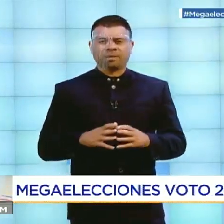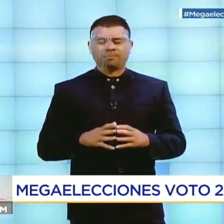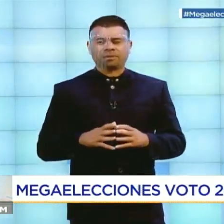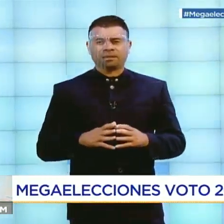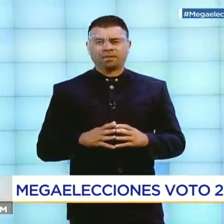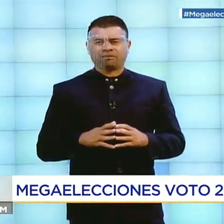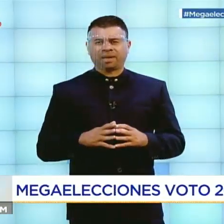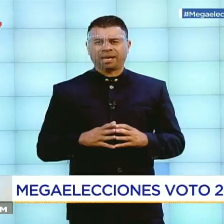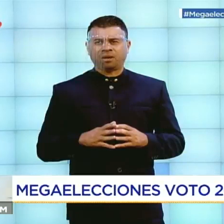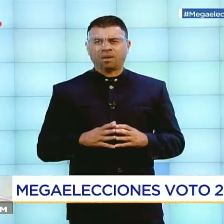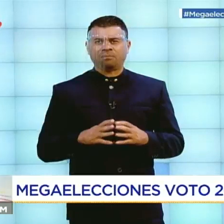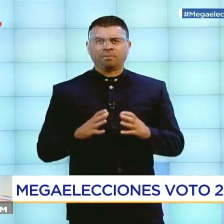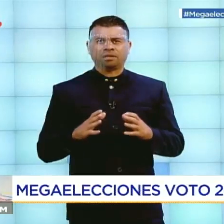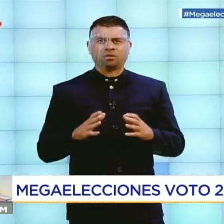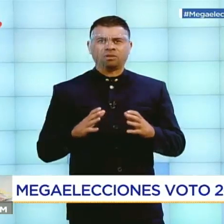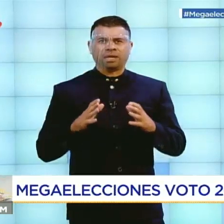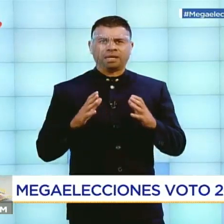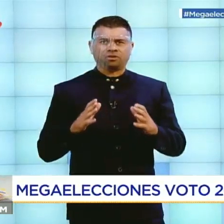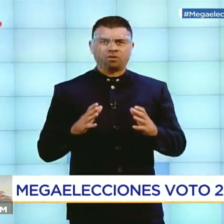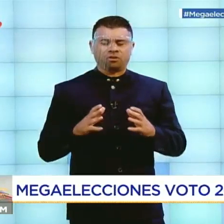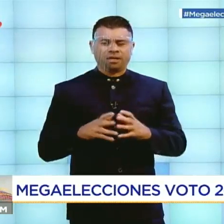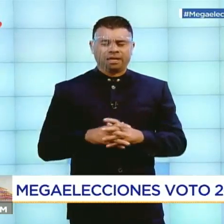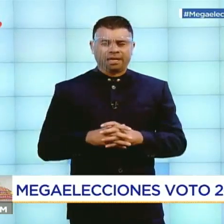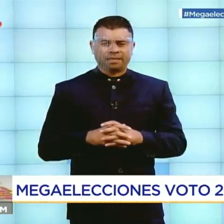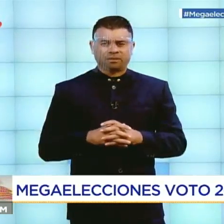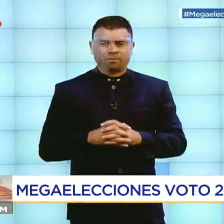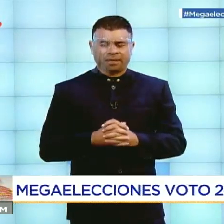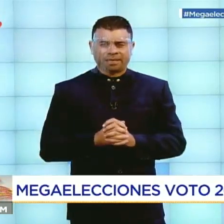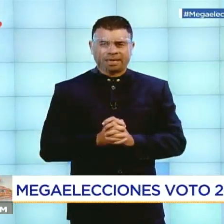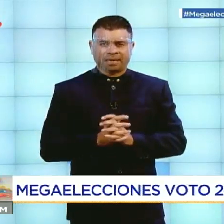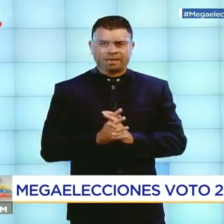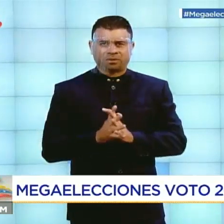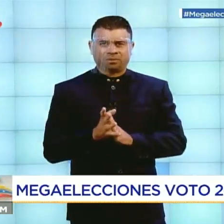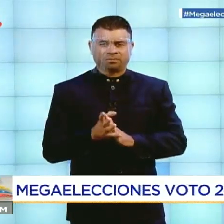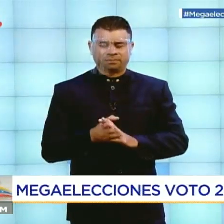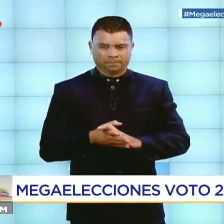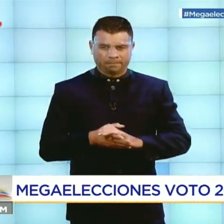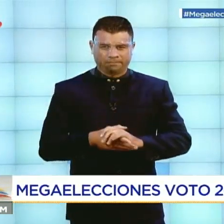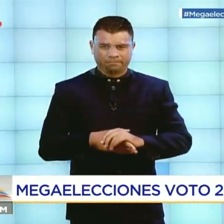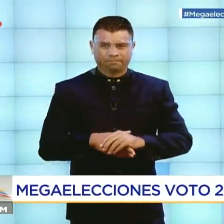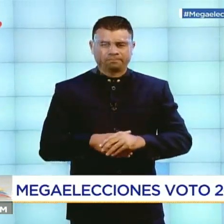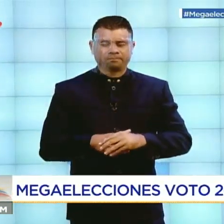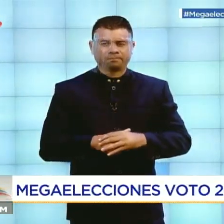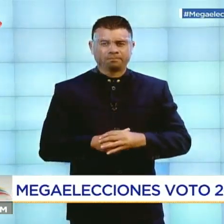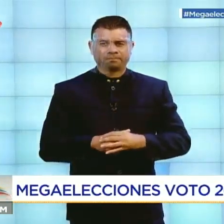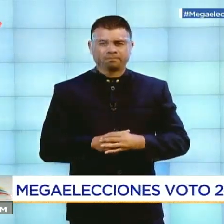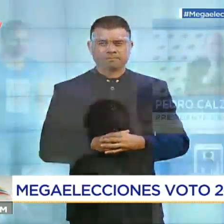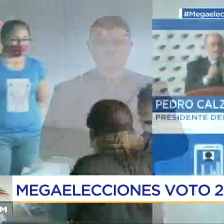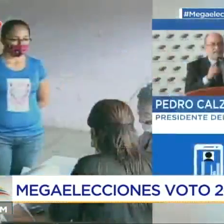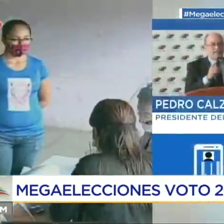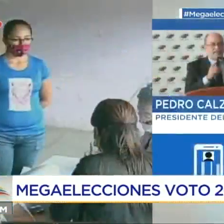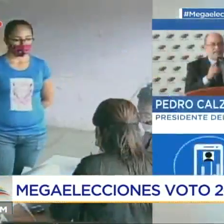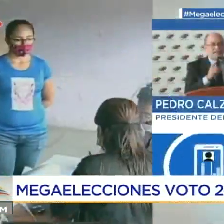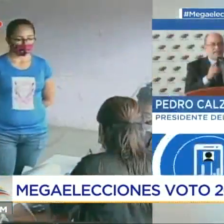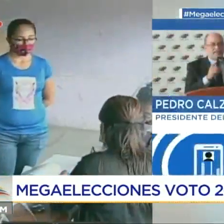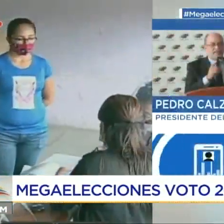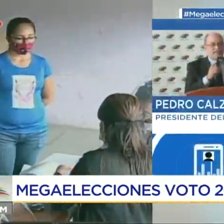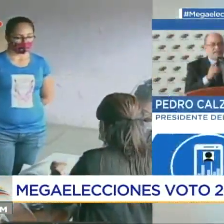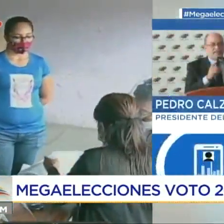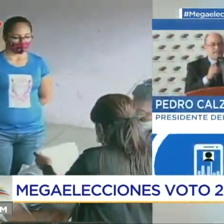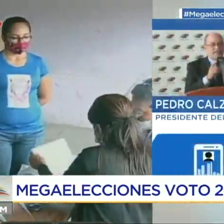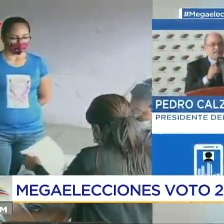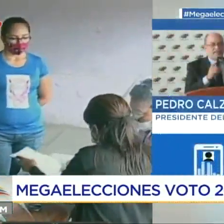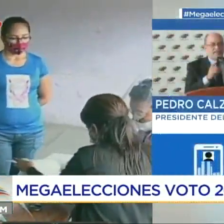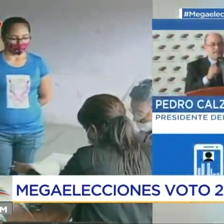elementos que siempre es importante refrescarlos al momento de una elección. Si nos puede detallar, rector. Sí, bueno, nada, recuerden,